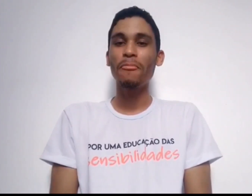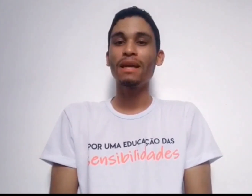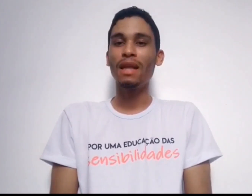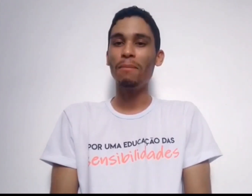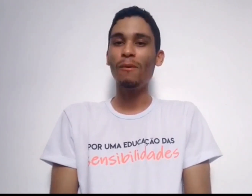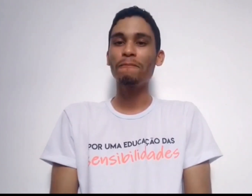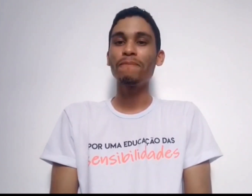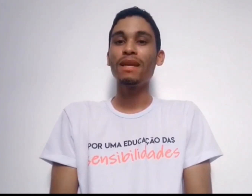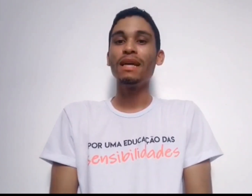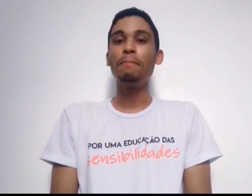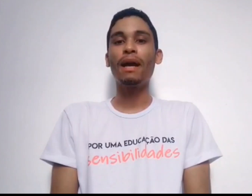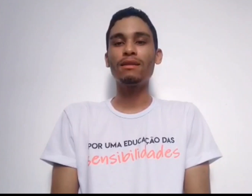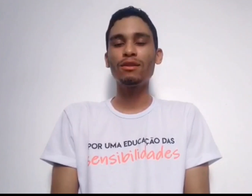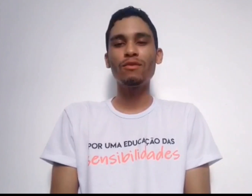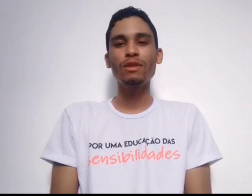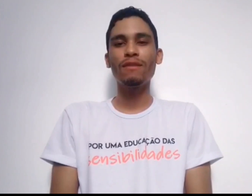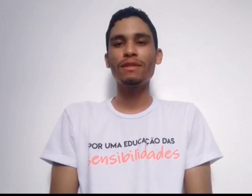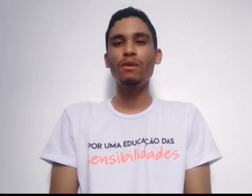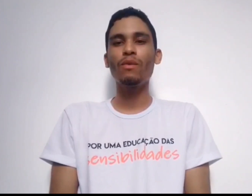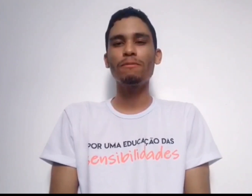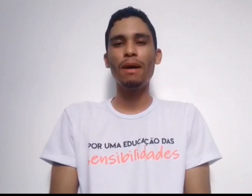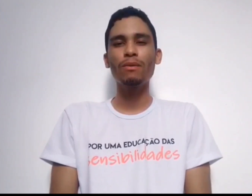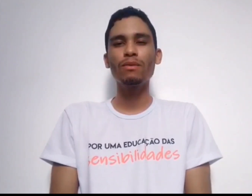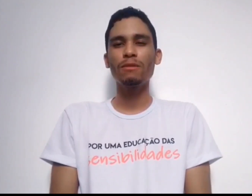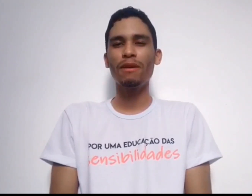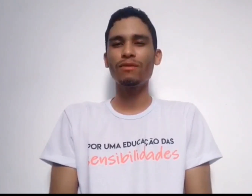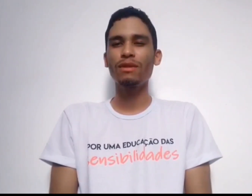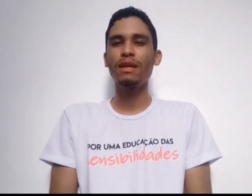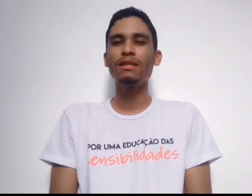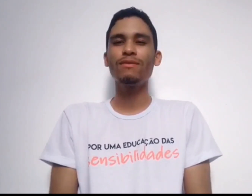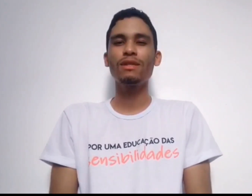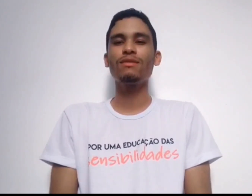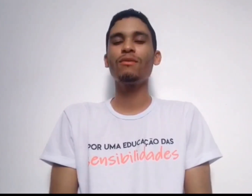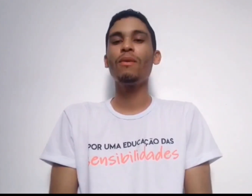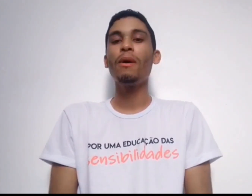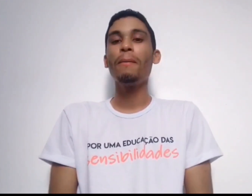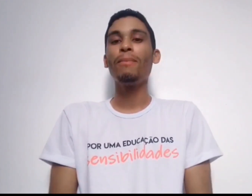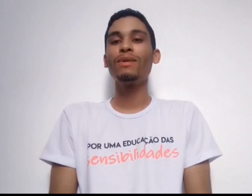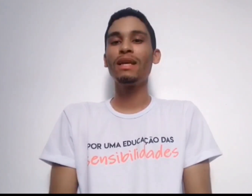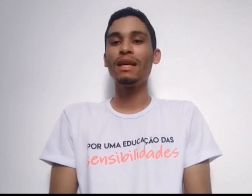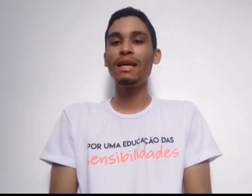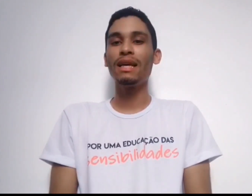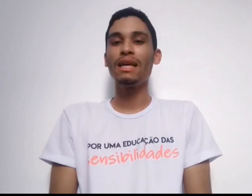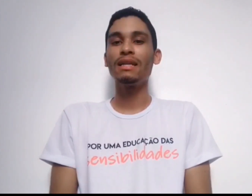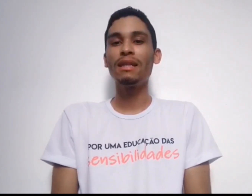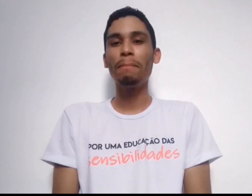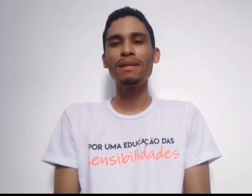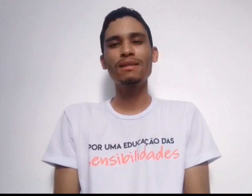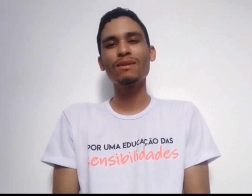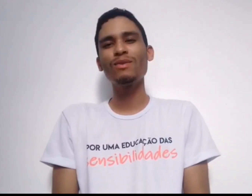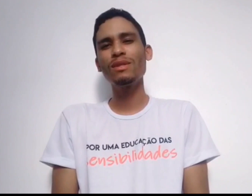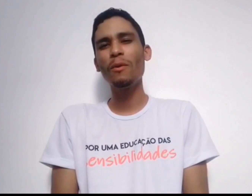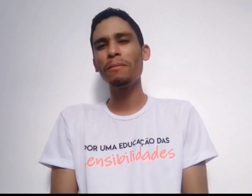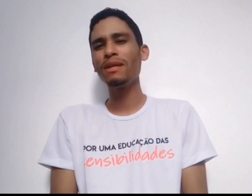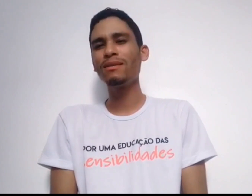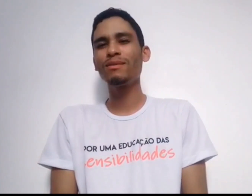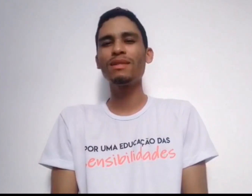tá bom? E para tanto eu vou estar fazendo algumas perguntas para vocês e vocês vão poder estar pensando, isso é um mito, isso é